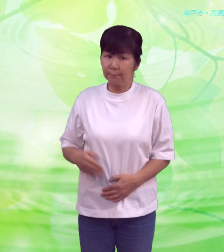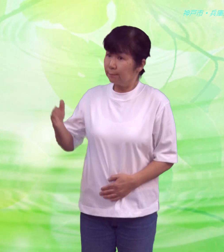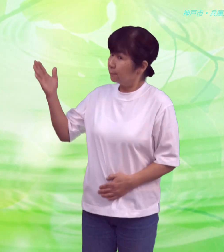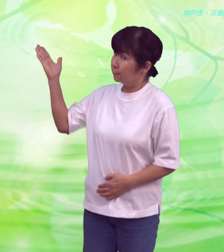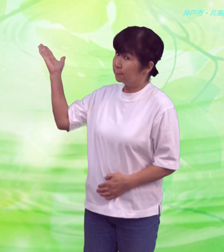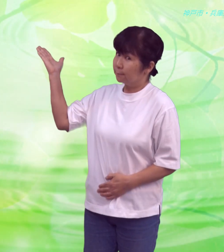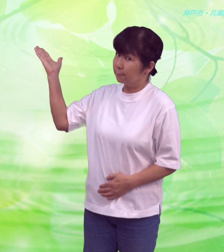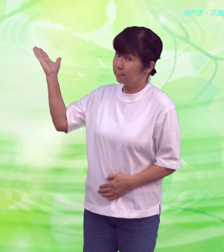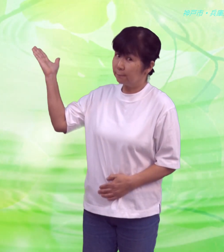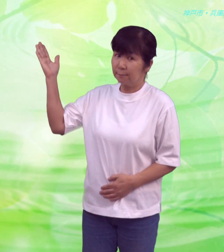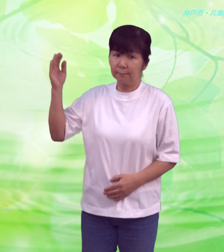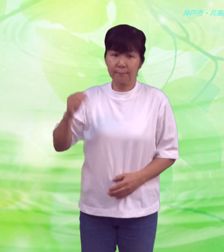明石海峡大橋